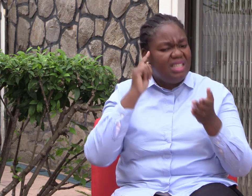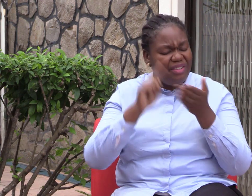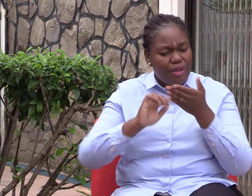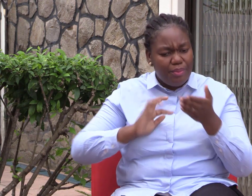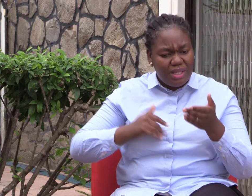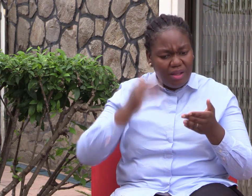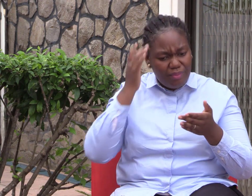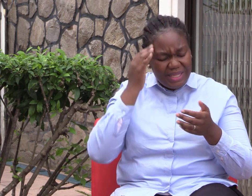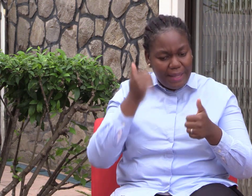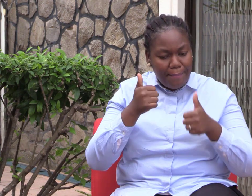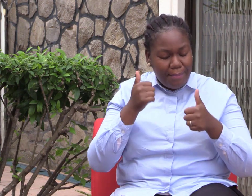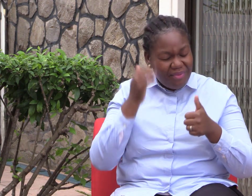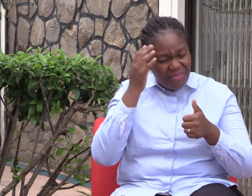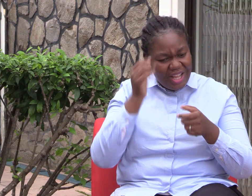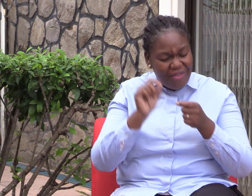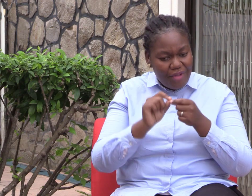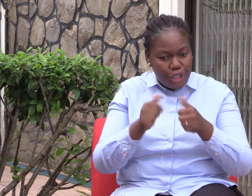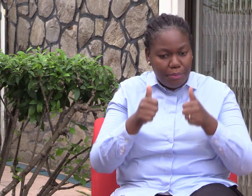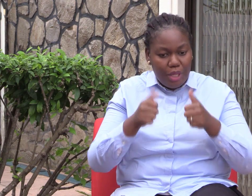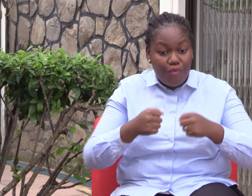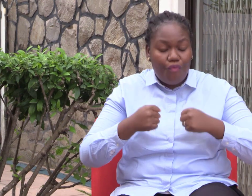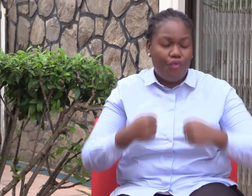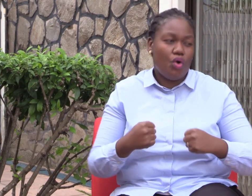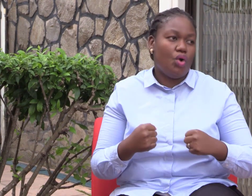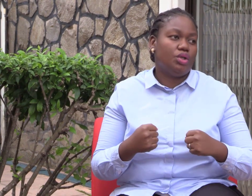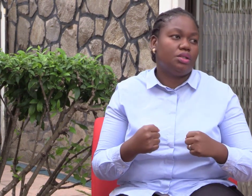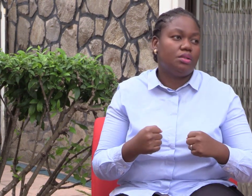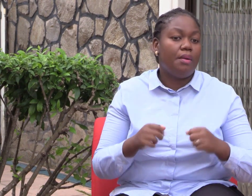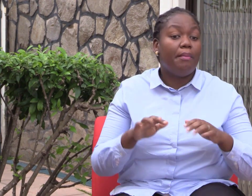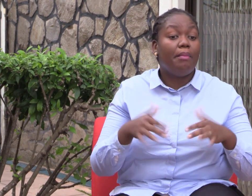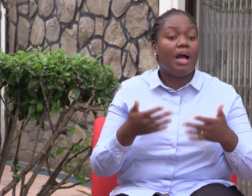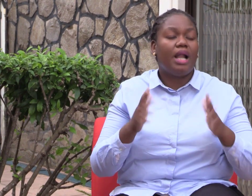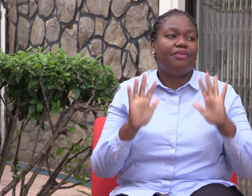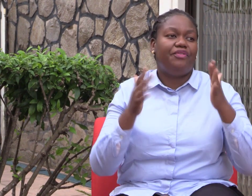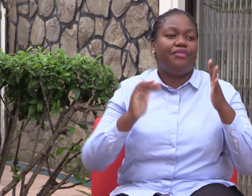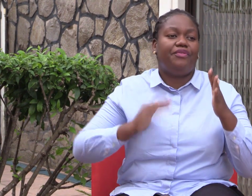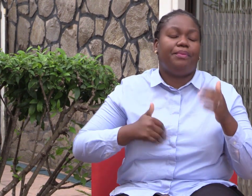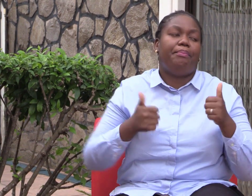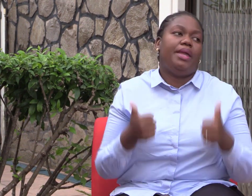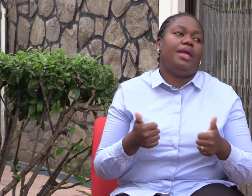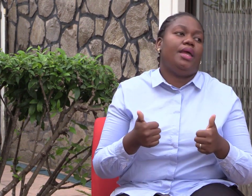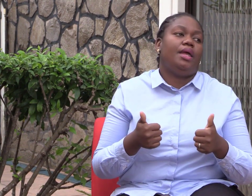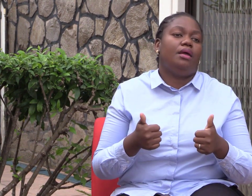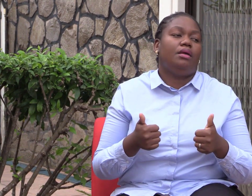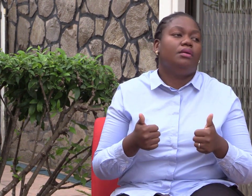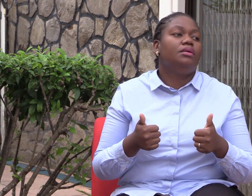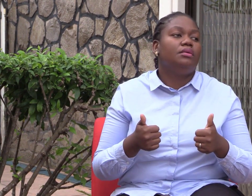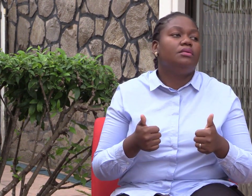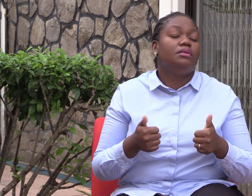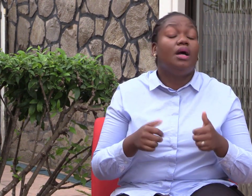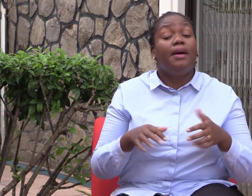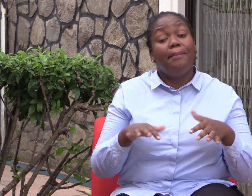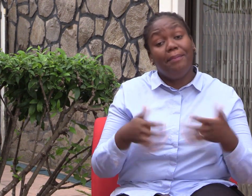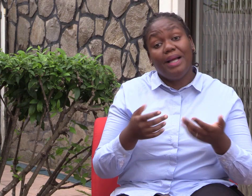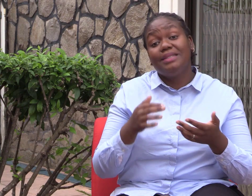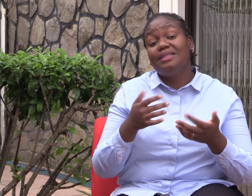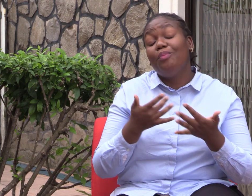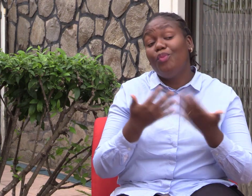E para algumas mulheres que estão no lar, devem se sentir mais forte. E